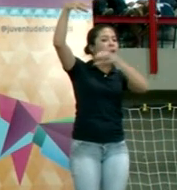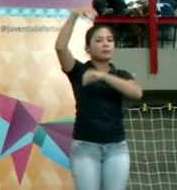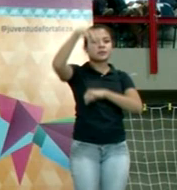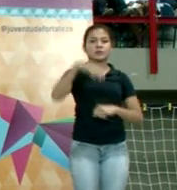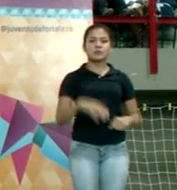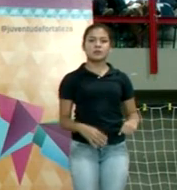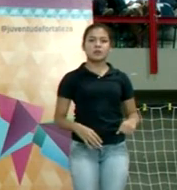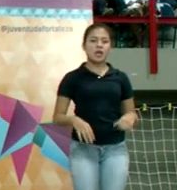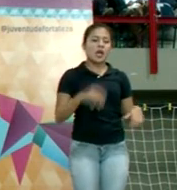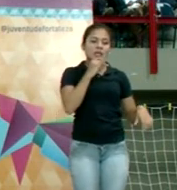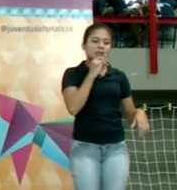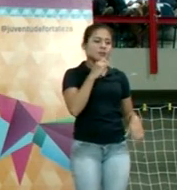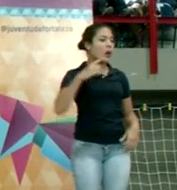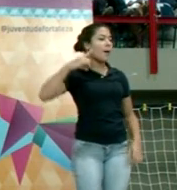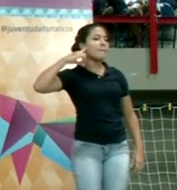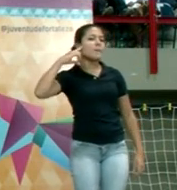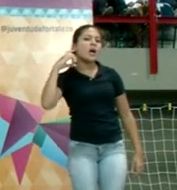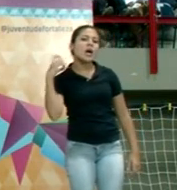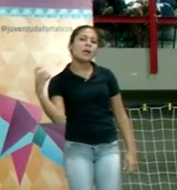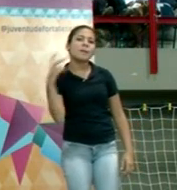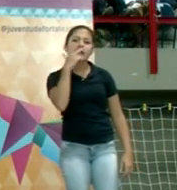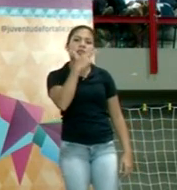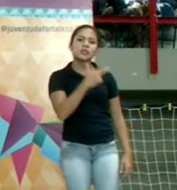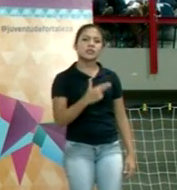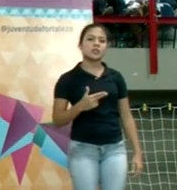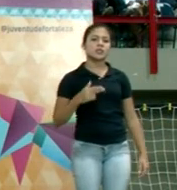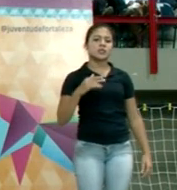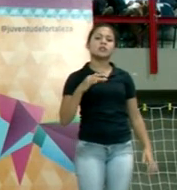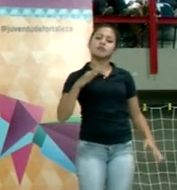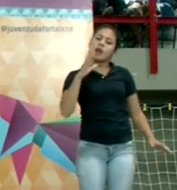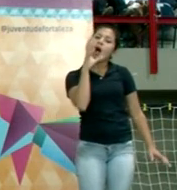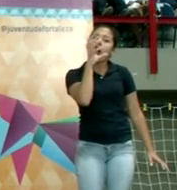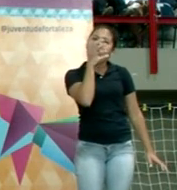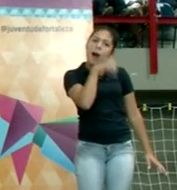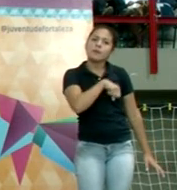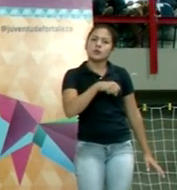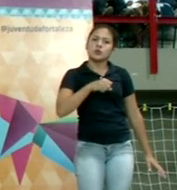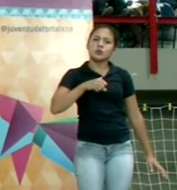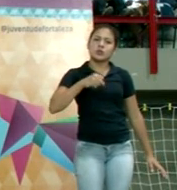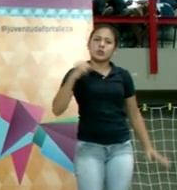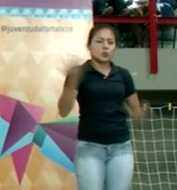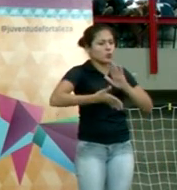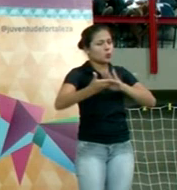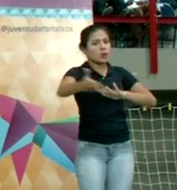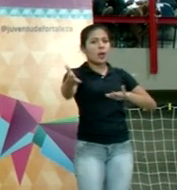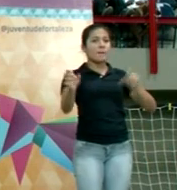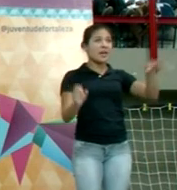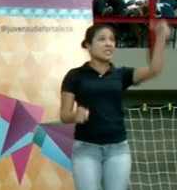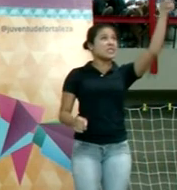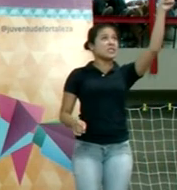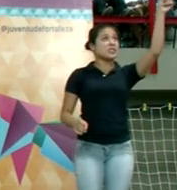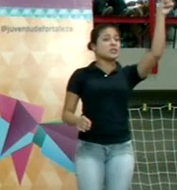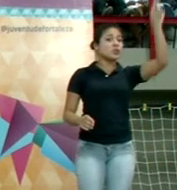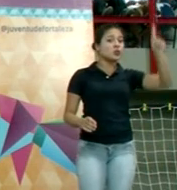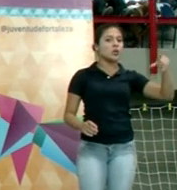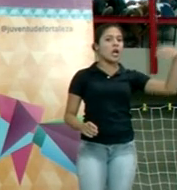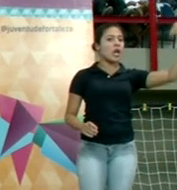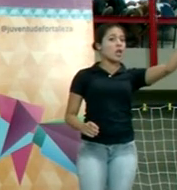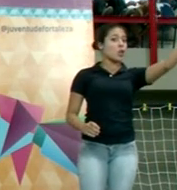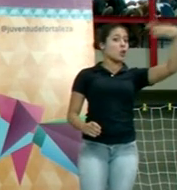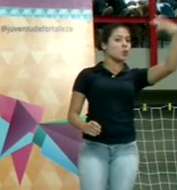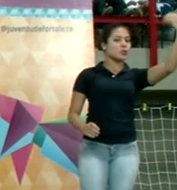som. O relâmpago, o raio é luz, o trovão é som. não tem a